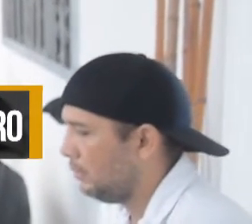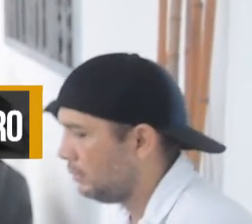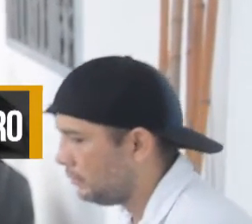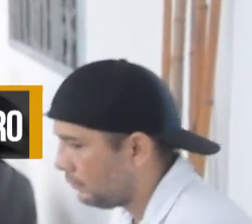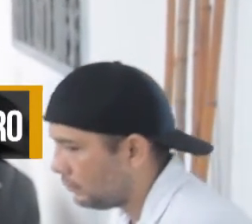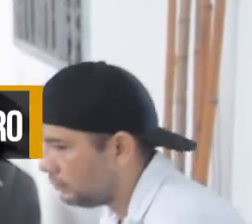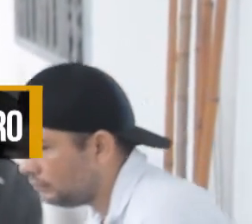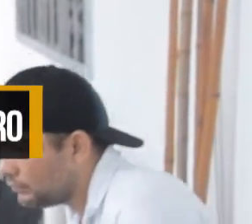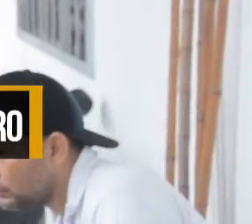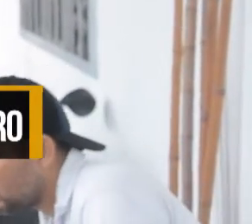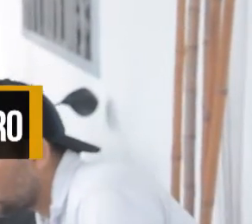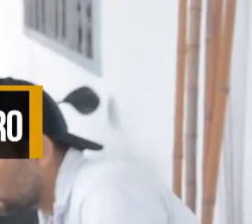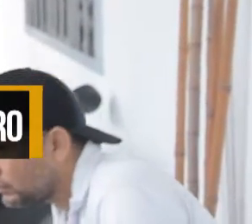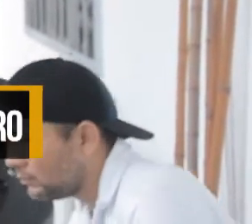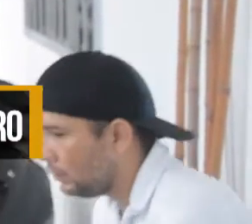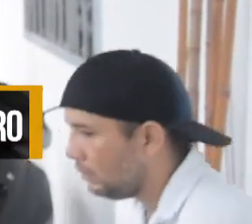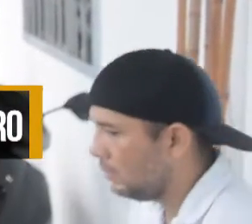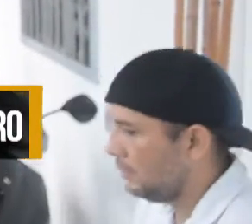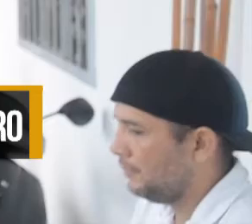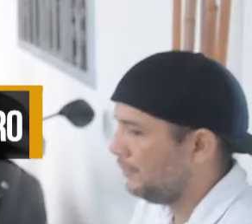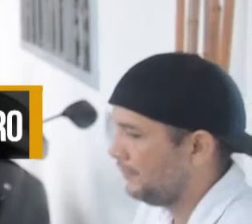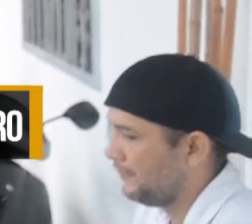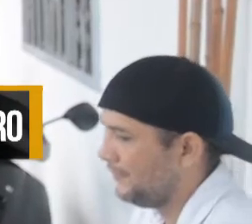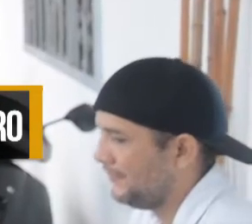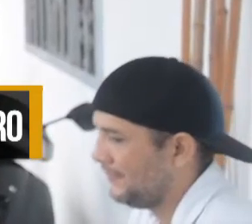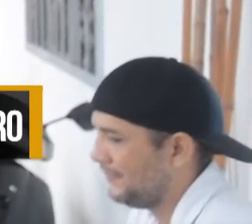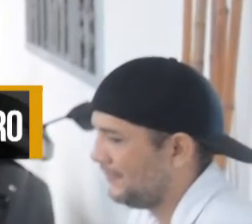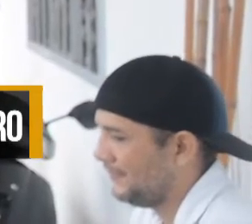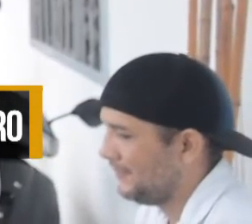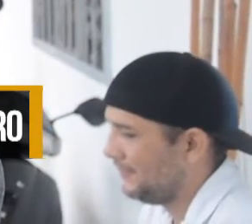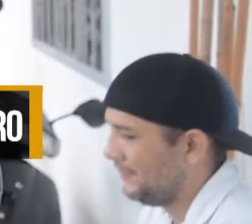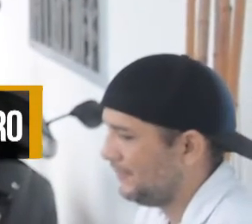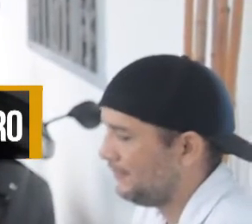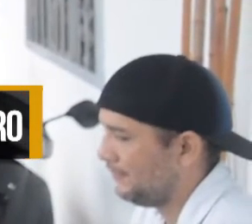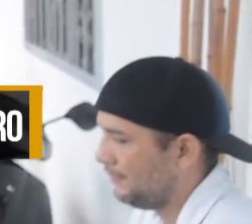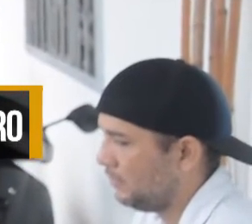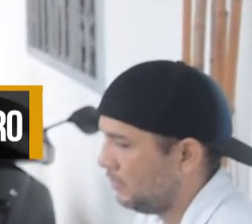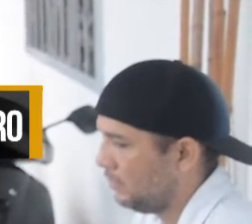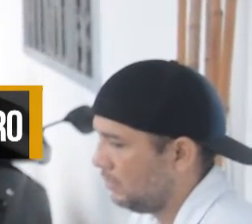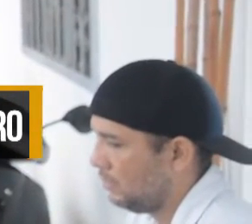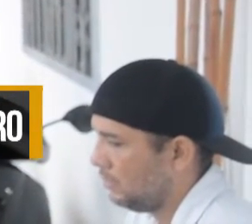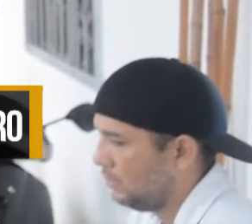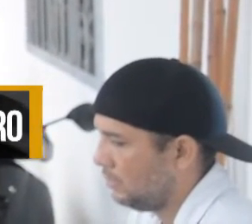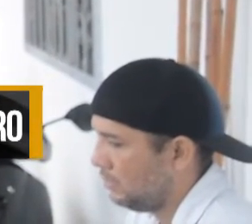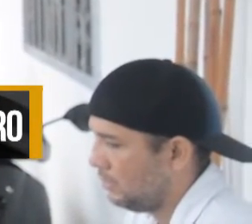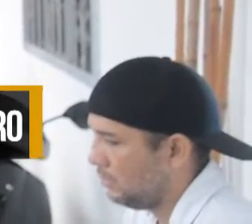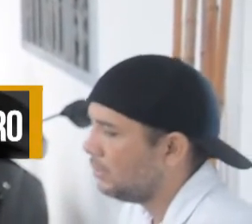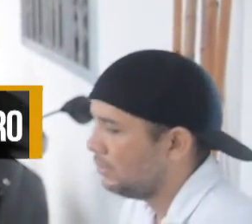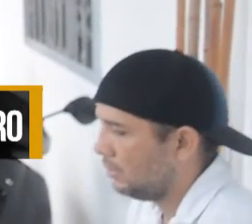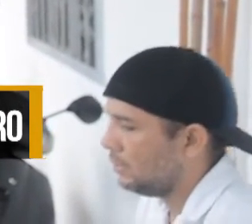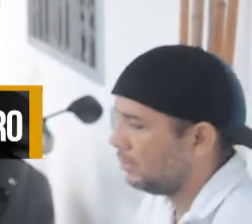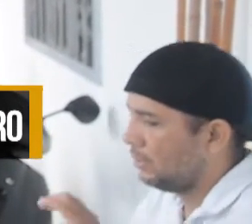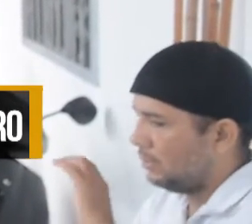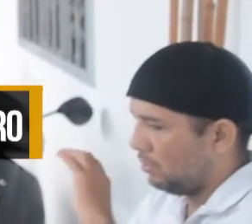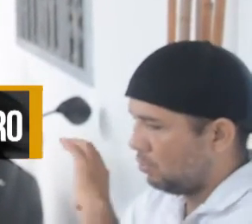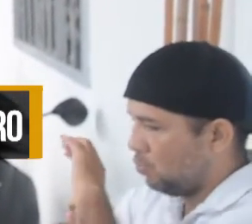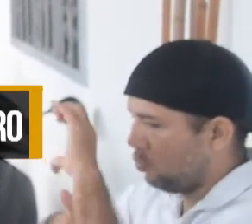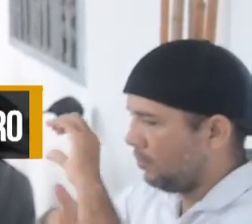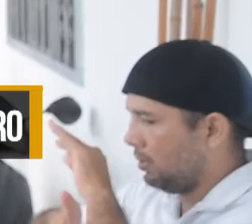virtual para que los chicos sordos estudiantes puedan entender las clases de la manera como se quiere. Entonces, junto